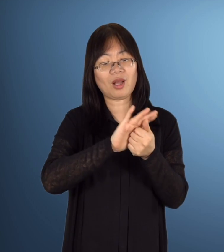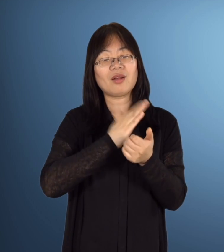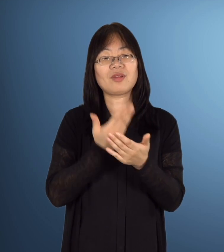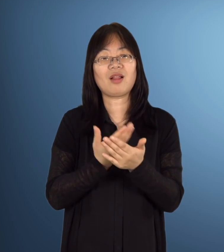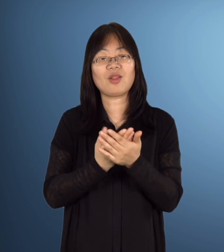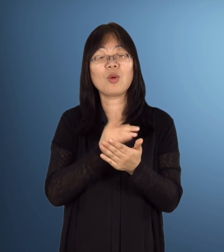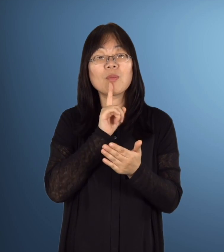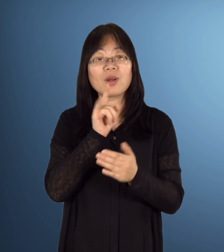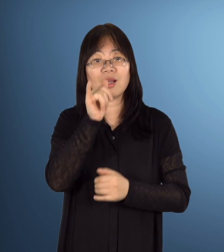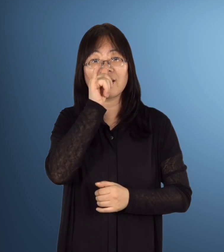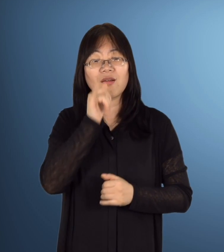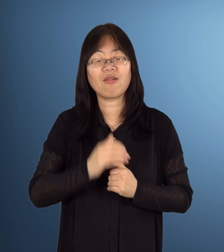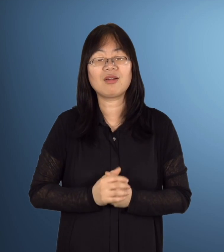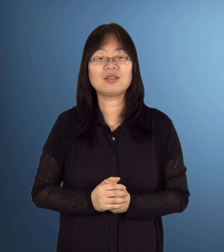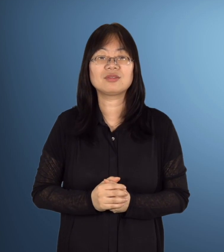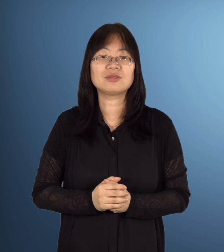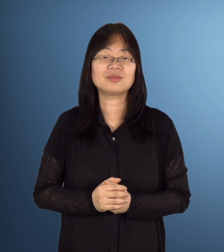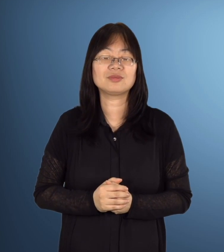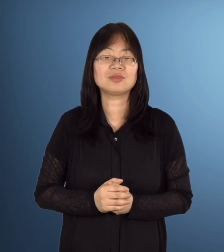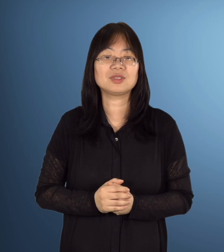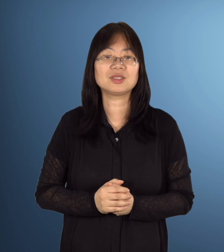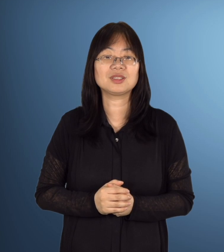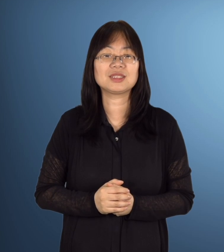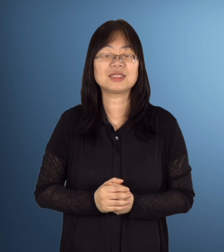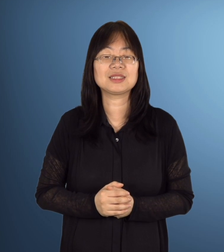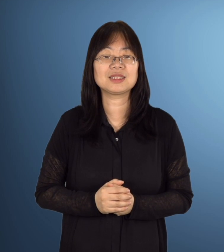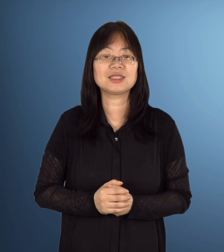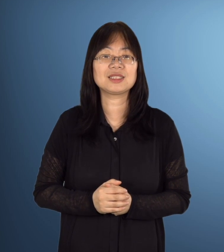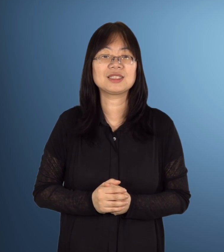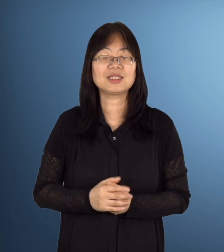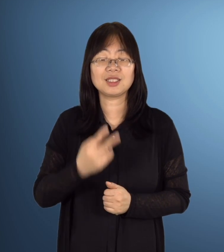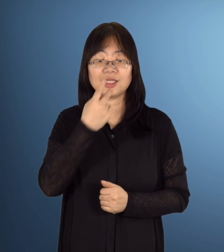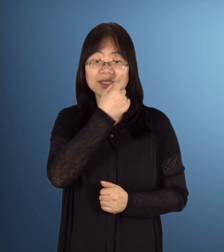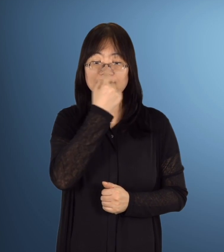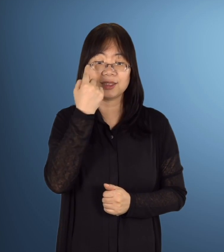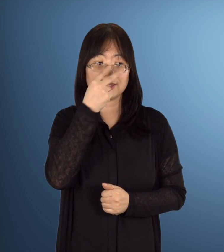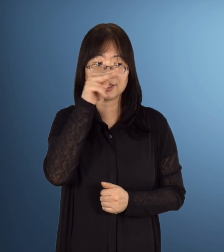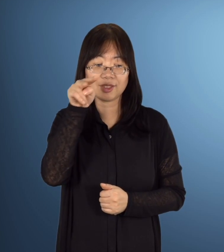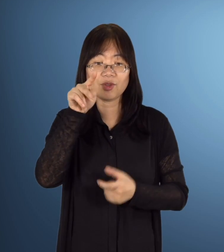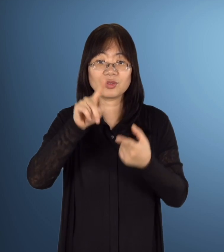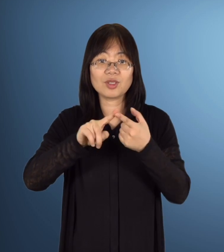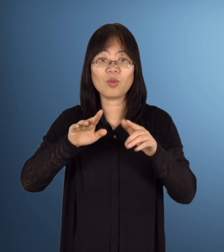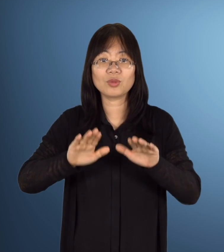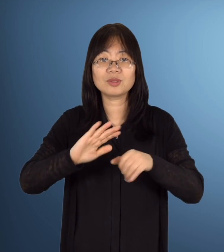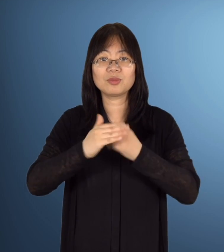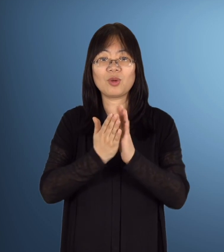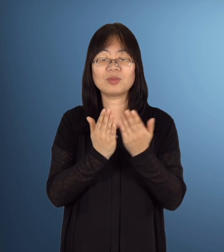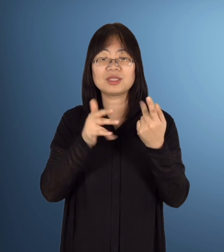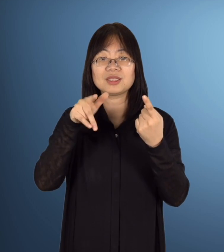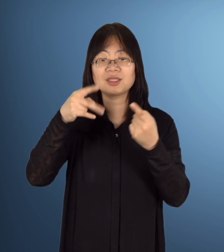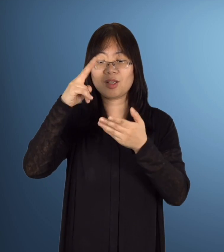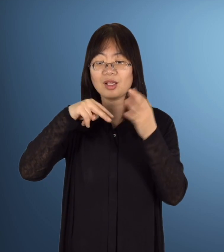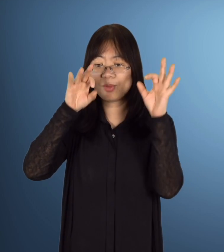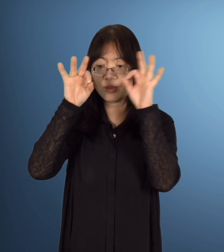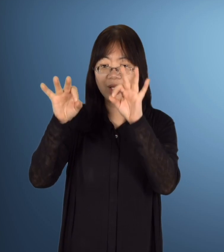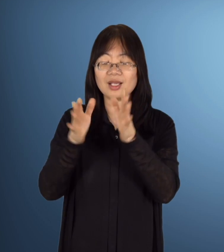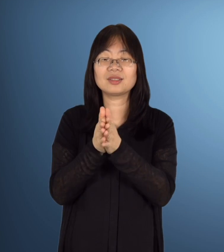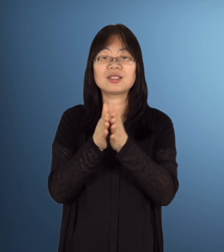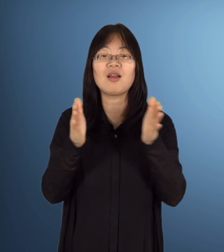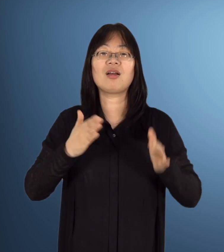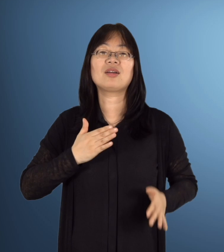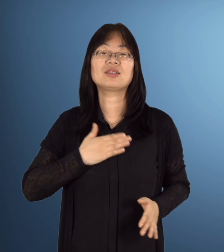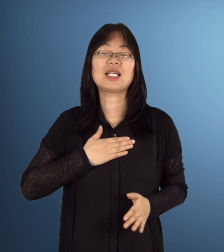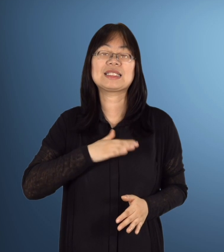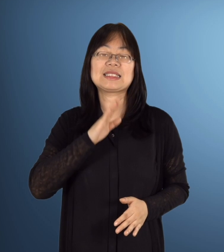주십시오. 자, 이 시선을 그대로 오늘 본문 1절을 보세요.